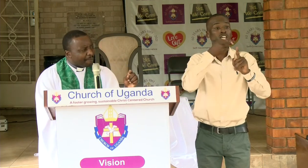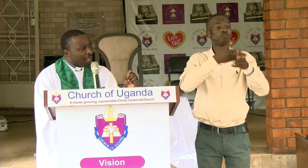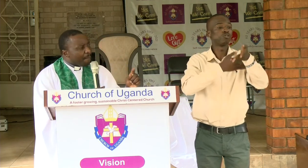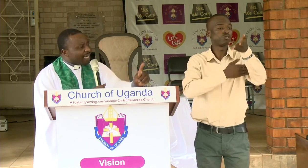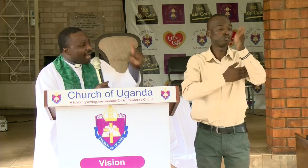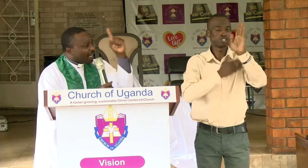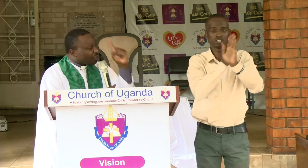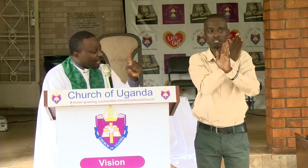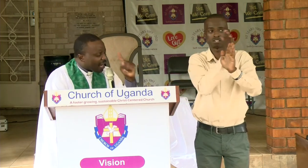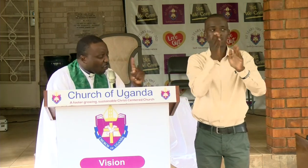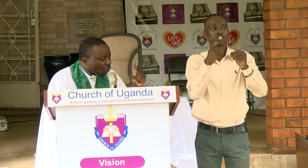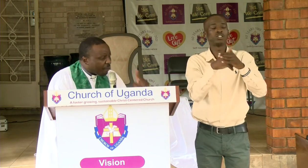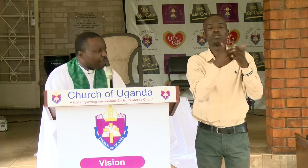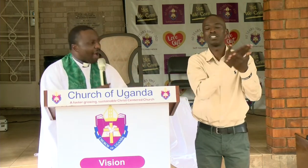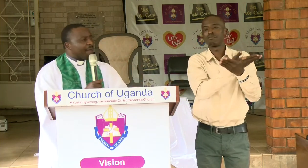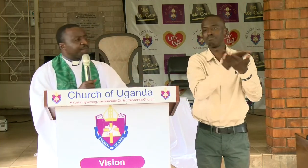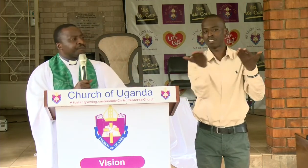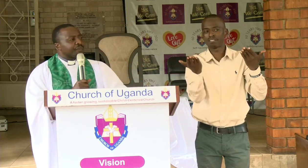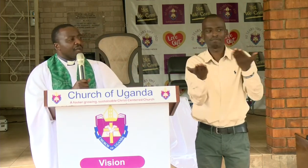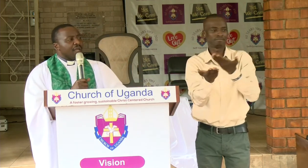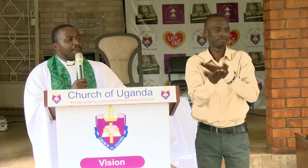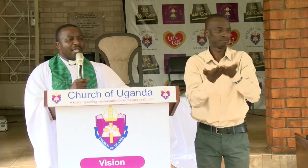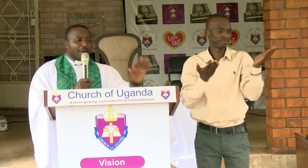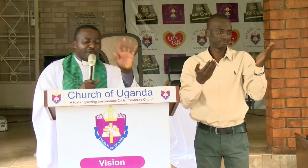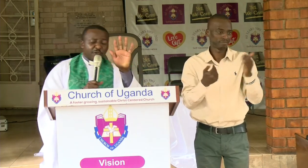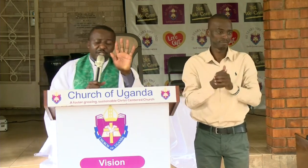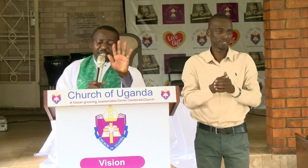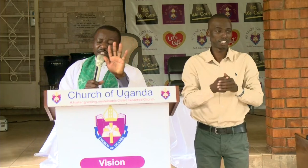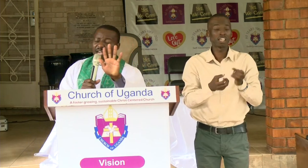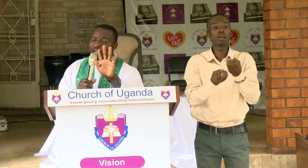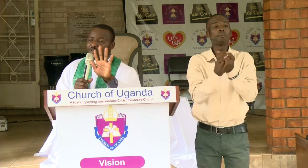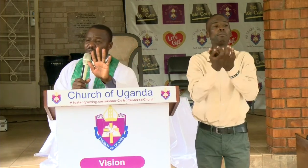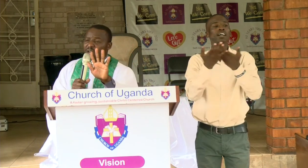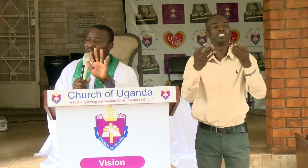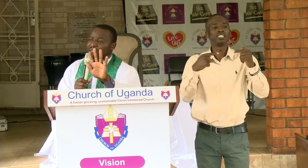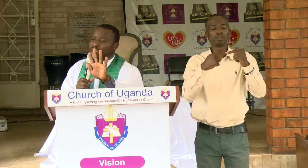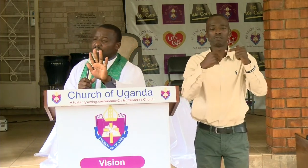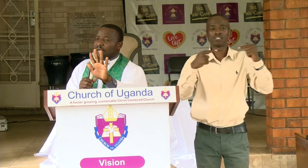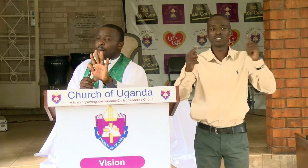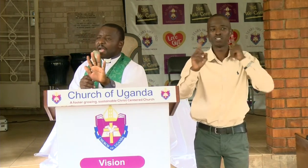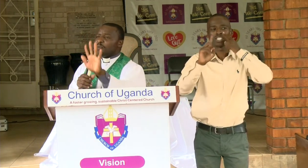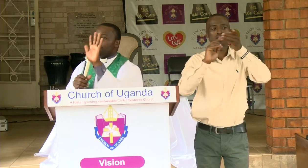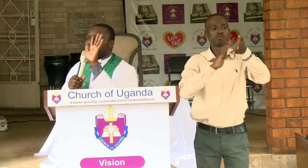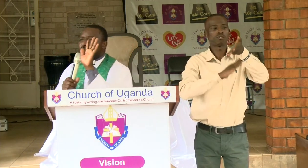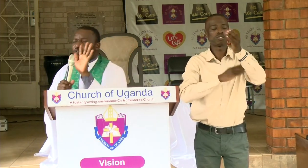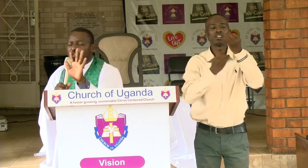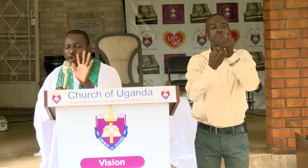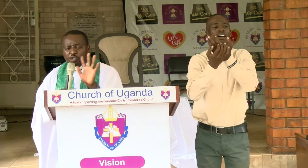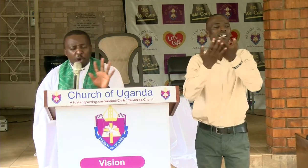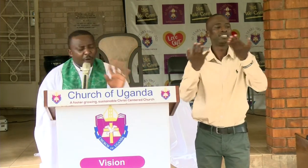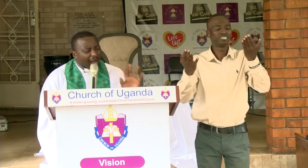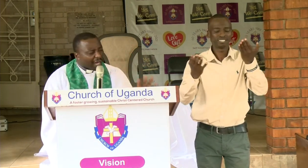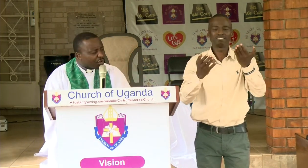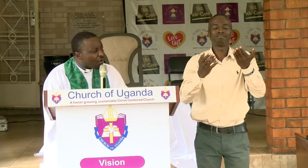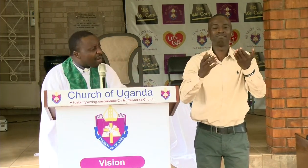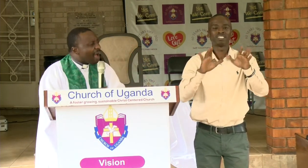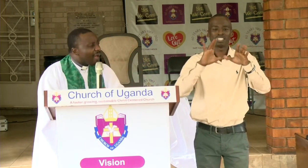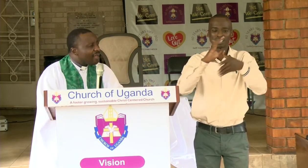Katonda bannange tugenda kukubibwa bangi bavudde ku kigendererwa kya Katonda bangi